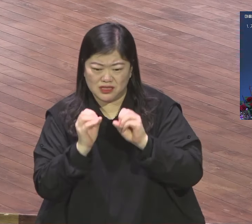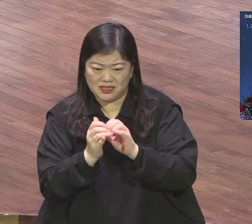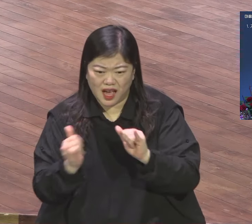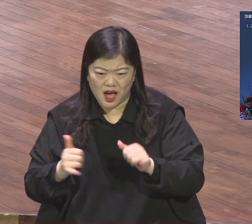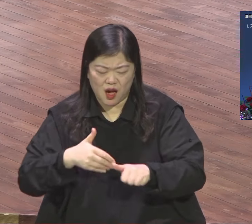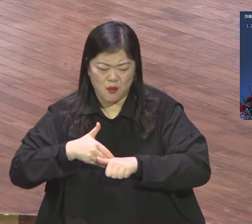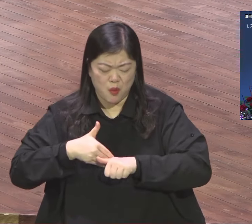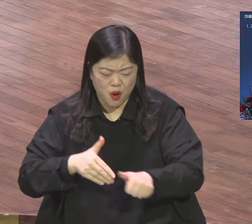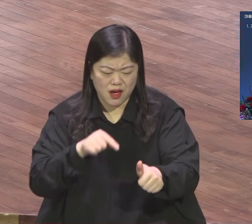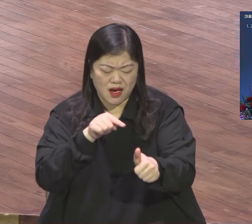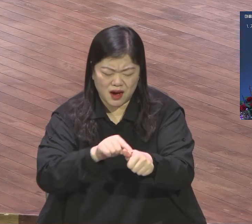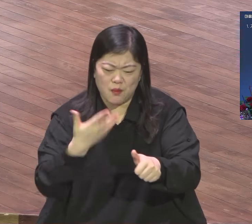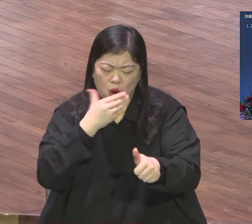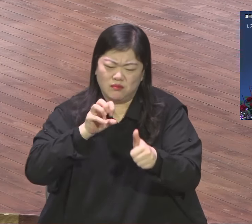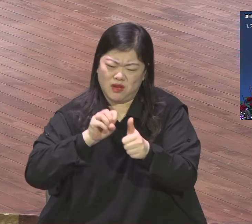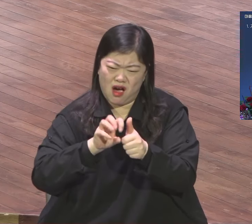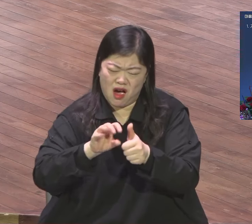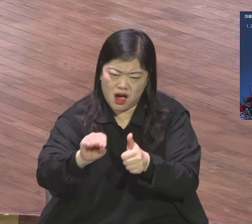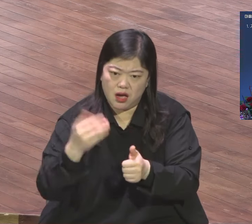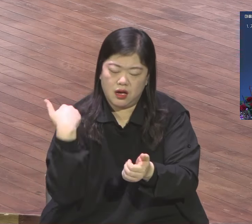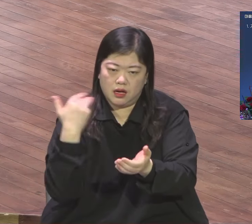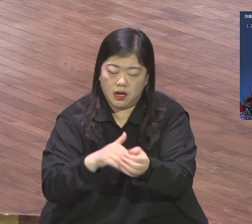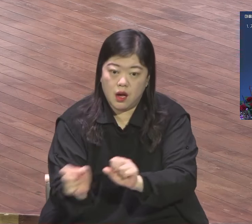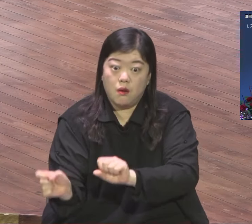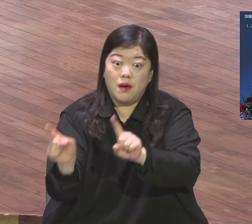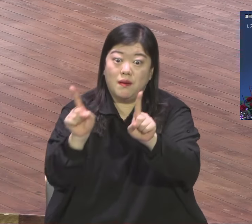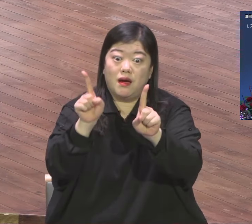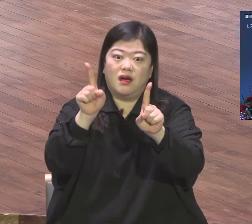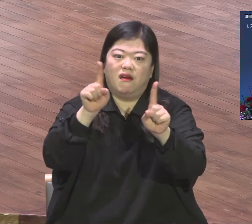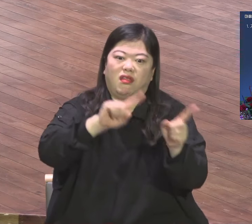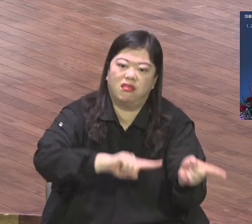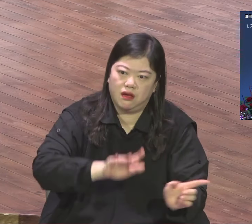집어넣어버렸어요. 영계 모든 성도들 기도로